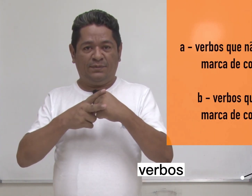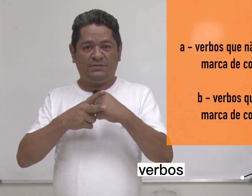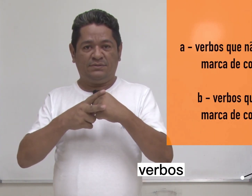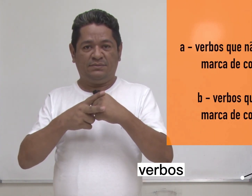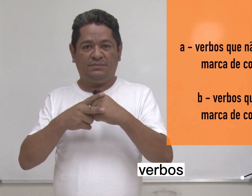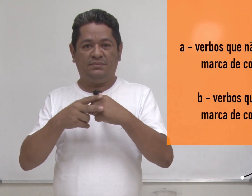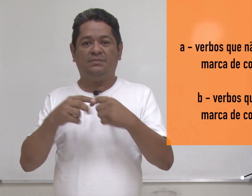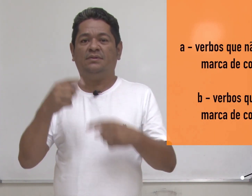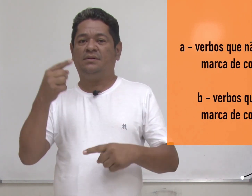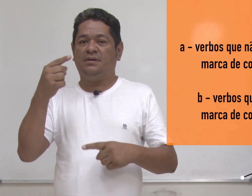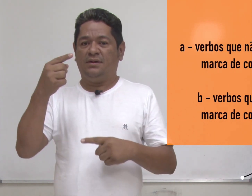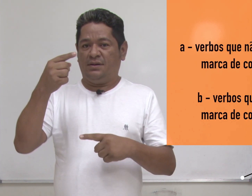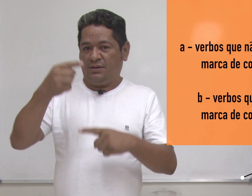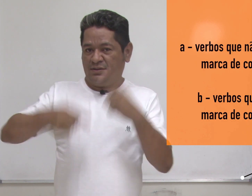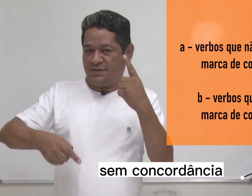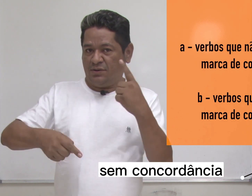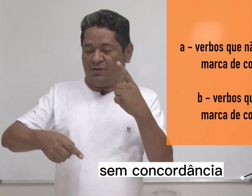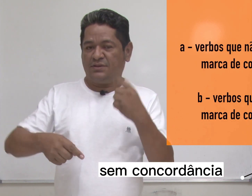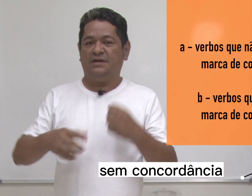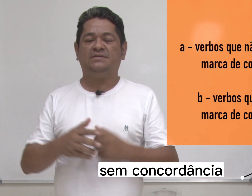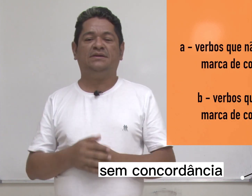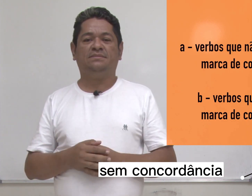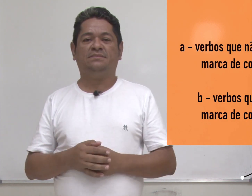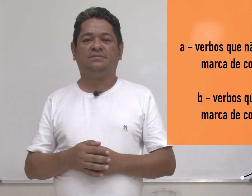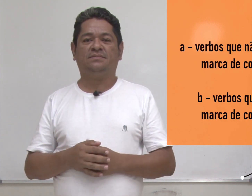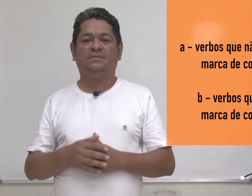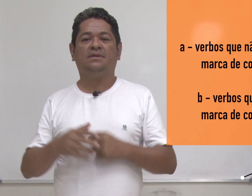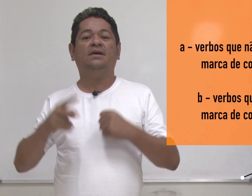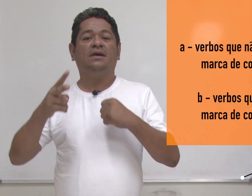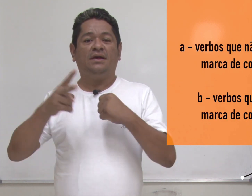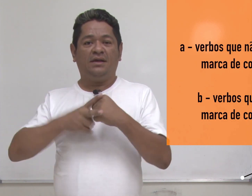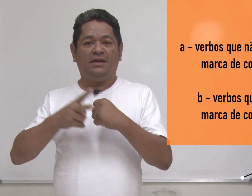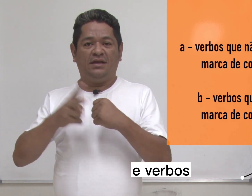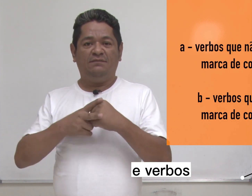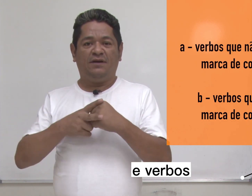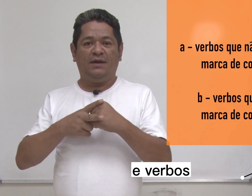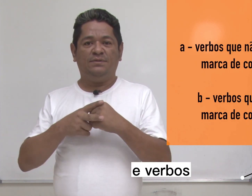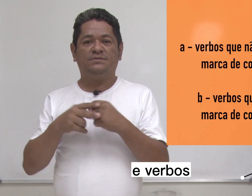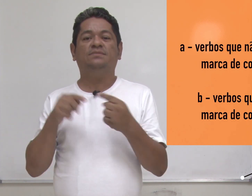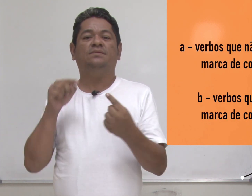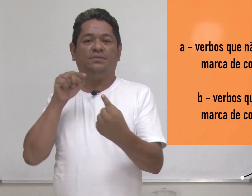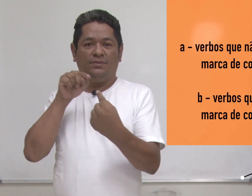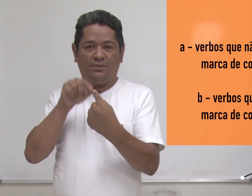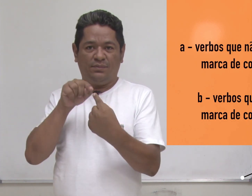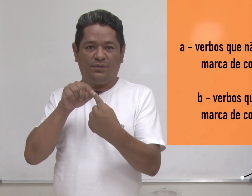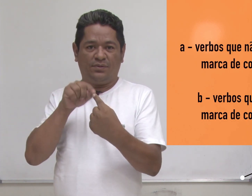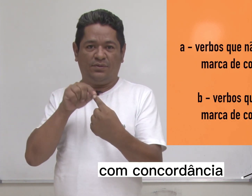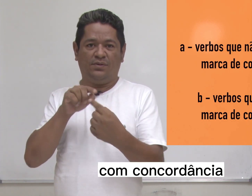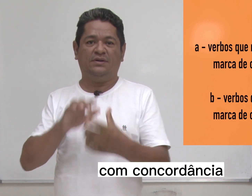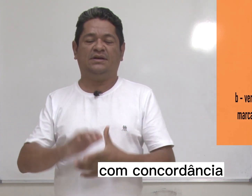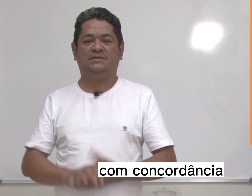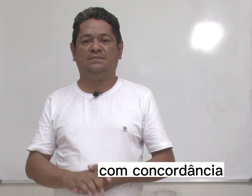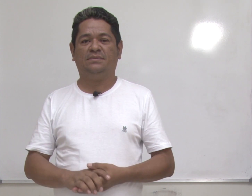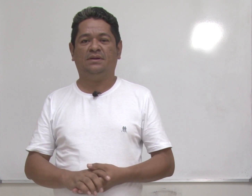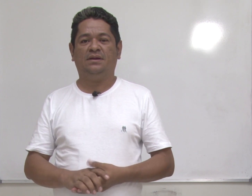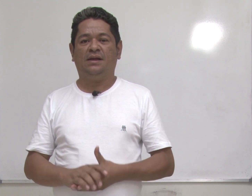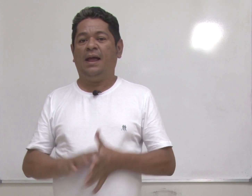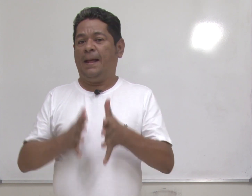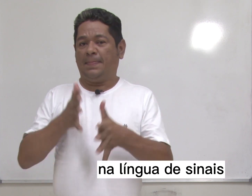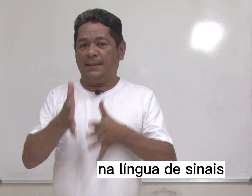verbos sem concordância e verbos com concordância. Na língua